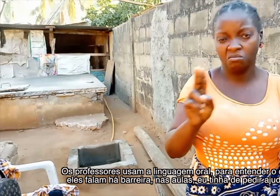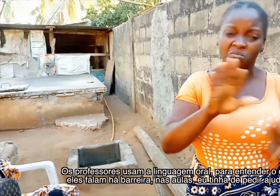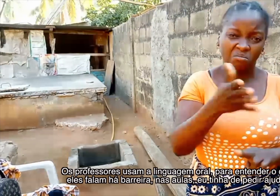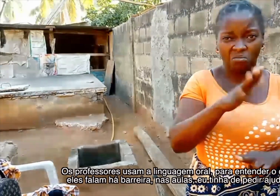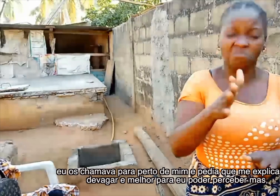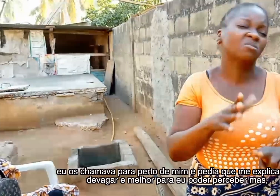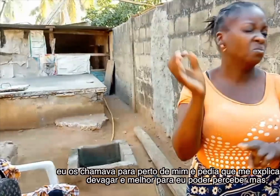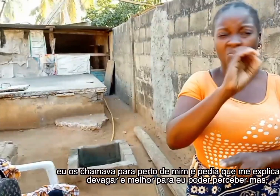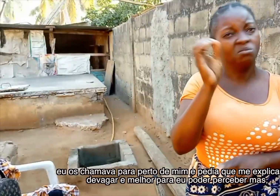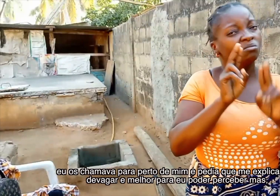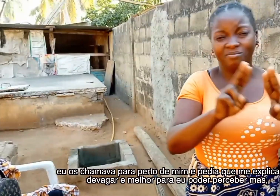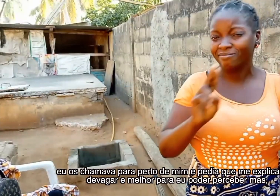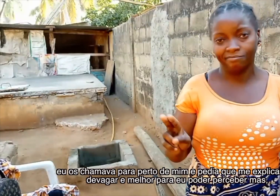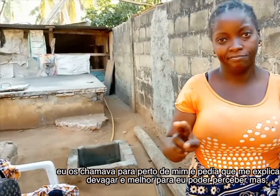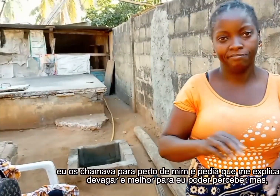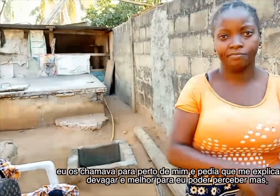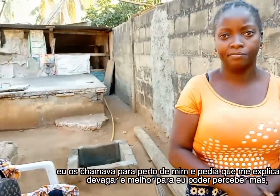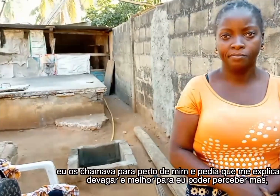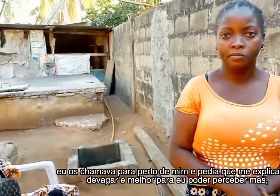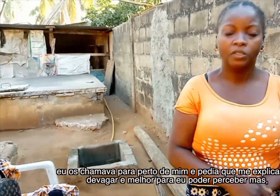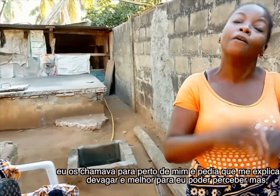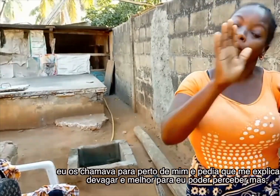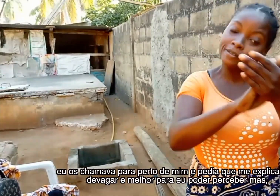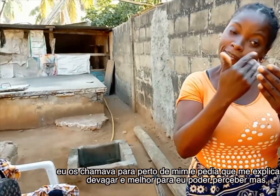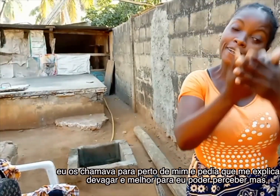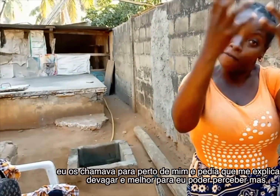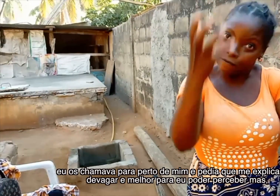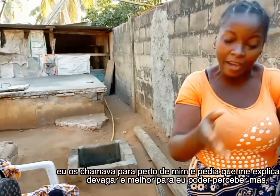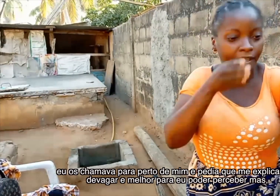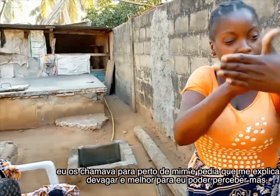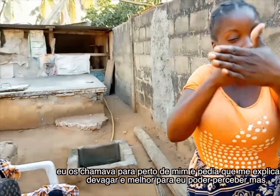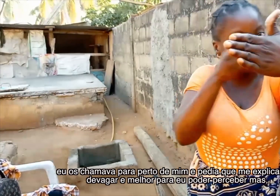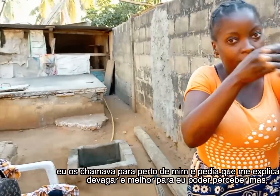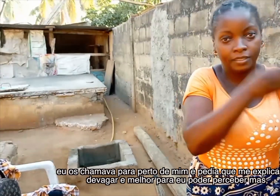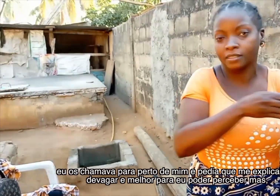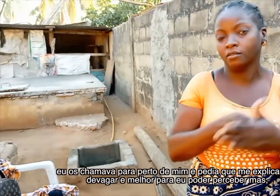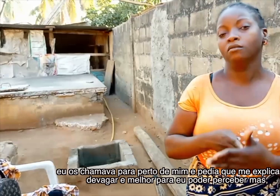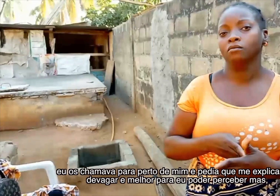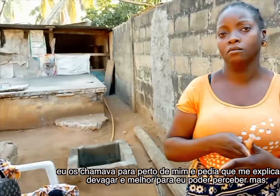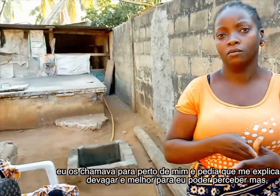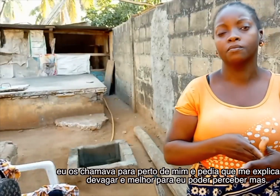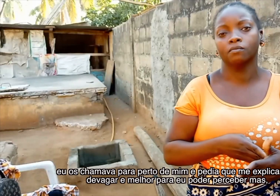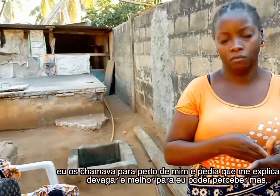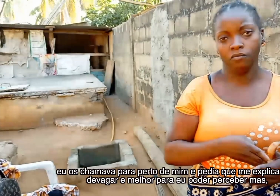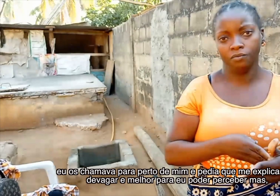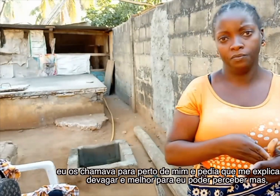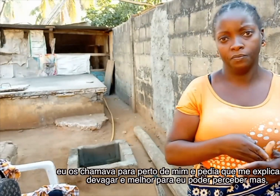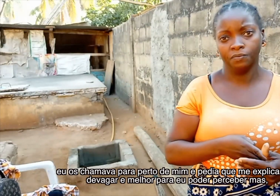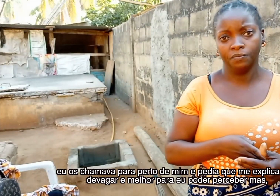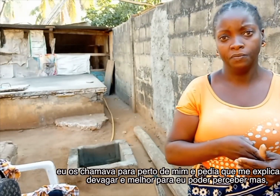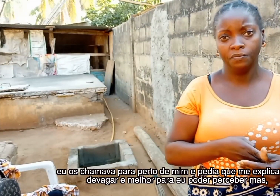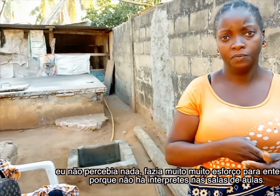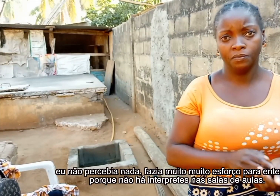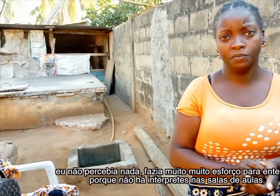pedir ajuda. Eu os chamava para perto de mim e pedia que me explicassem devagar e melhor para eu poder